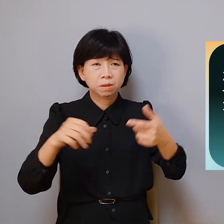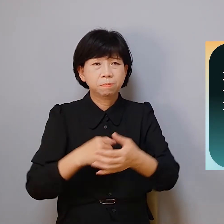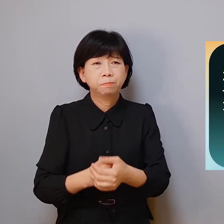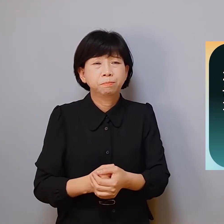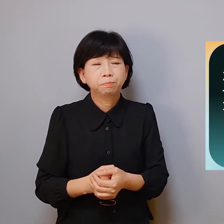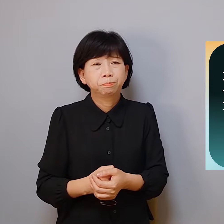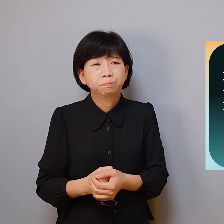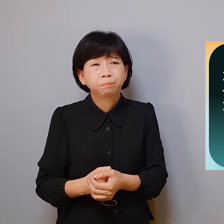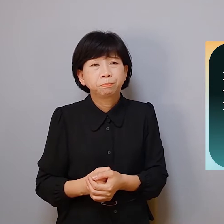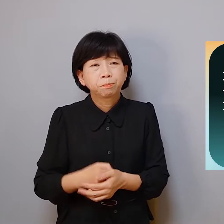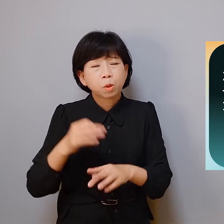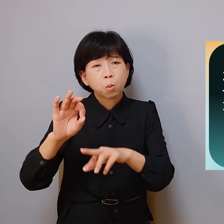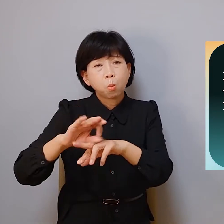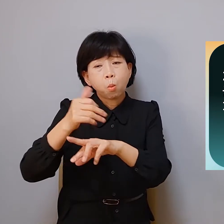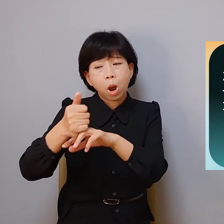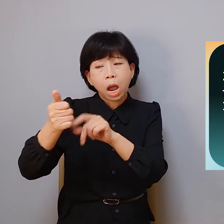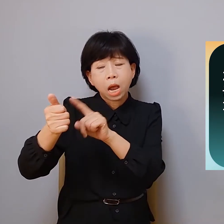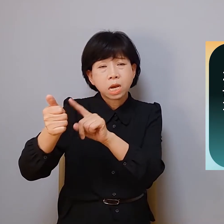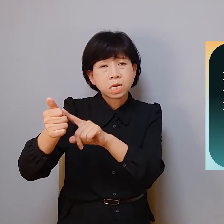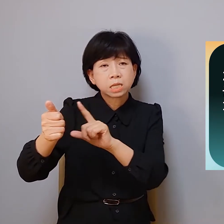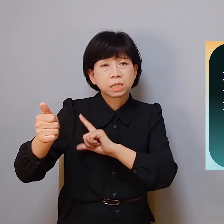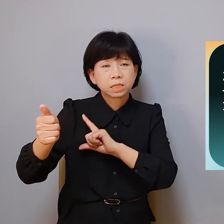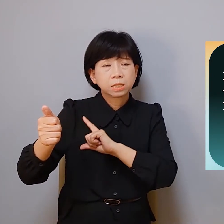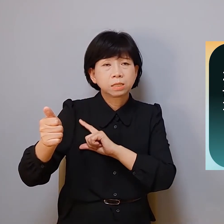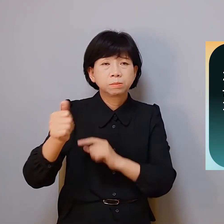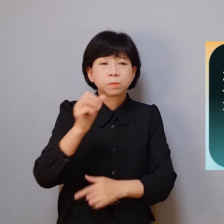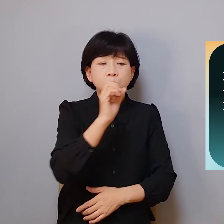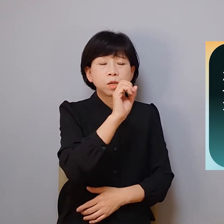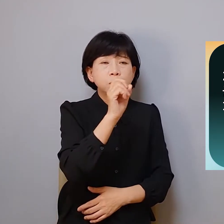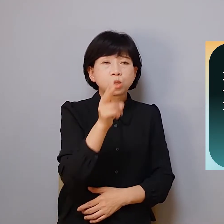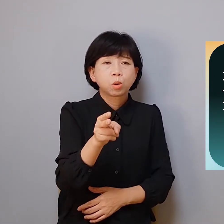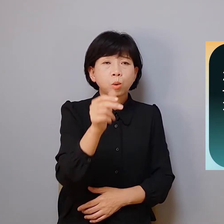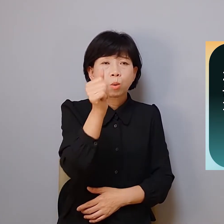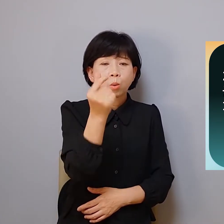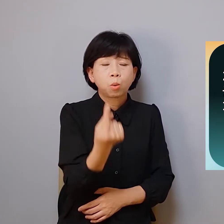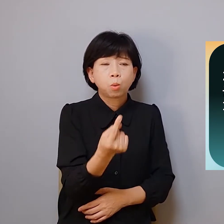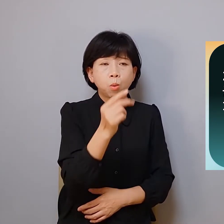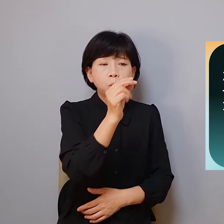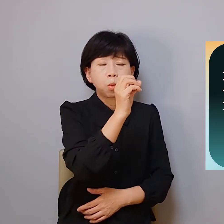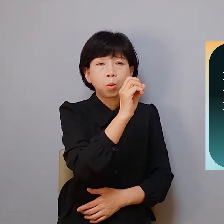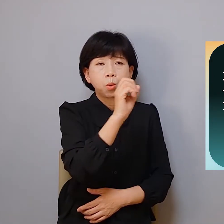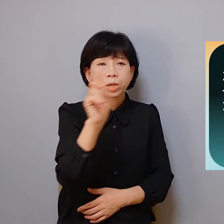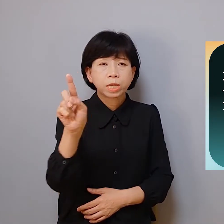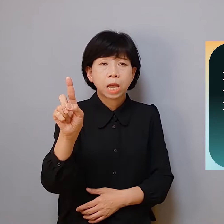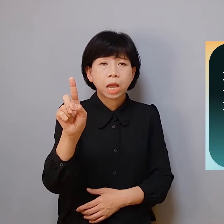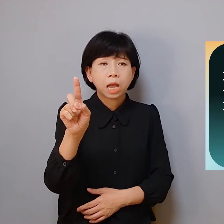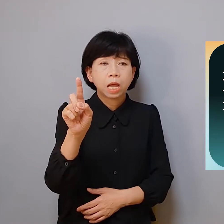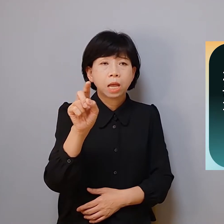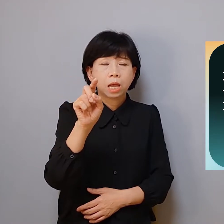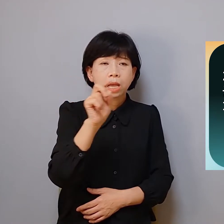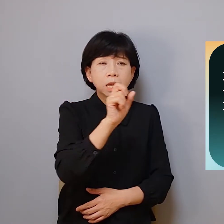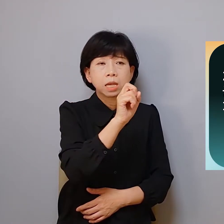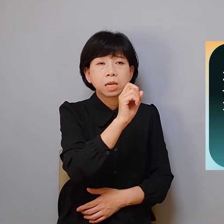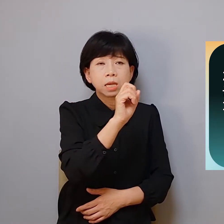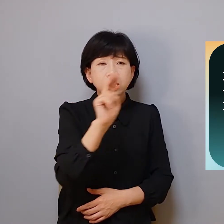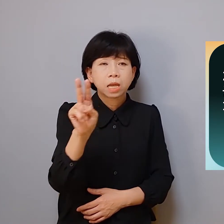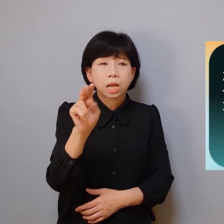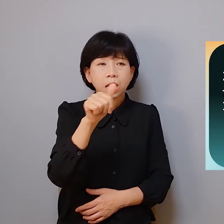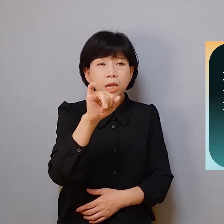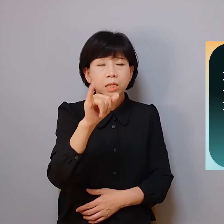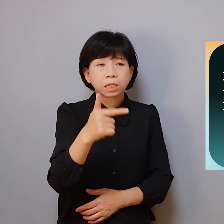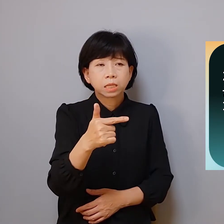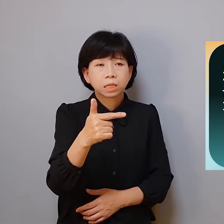딸이라 왕이, 여기서 왕은 여호야김이라는 왕입니다. 왕이 겨울